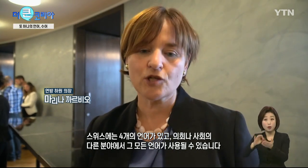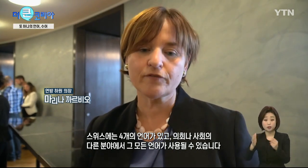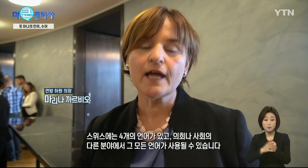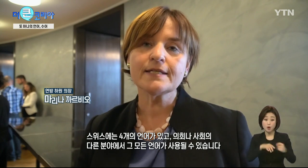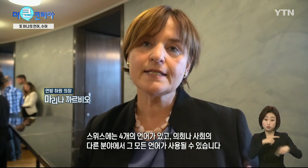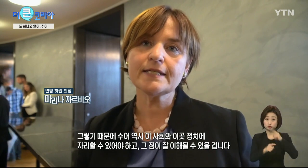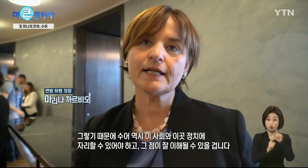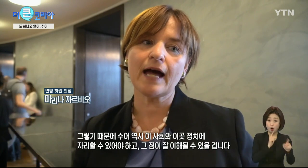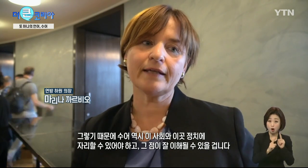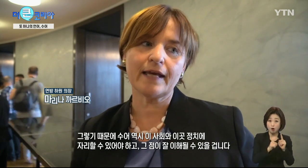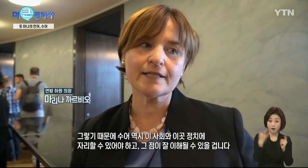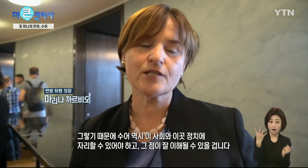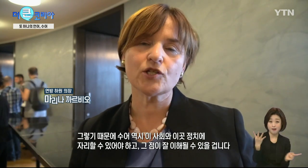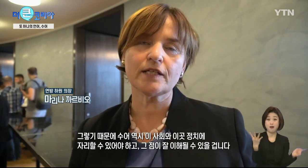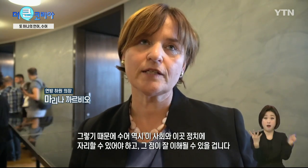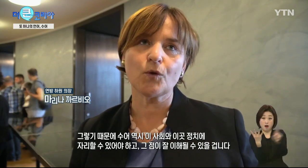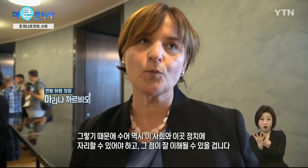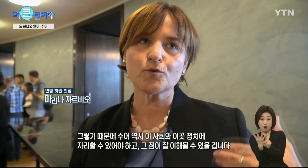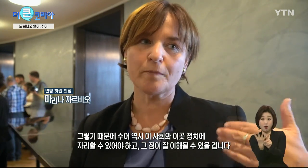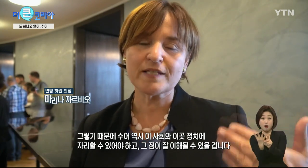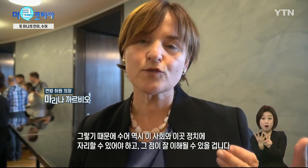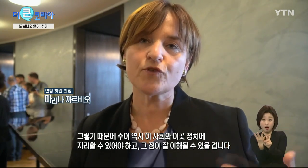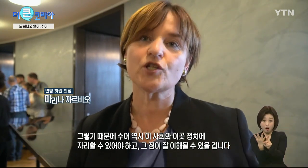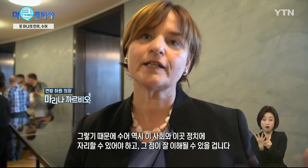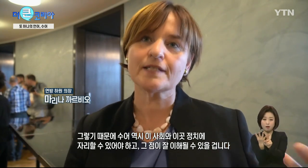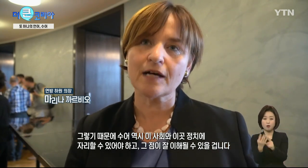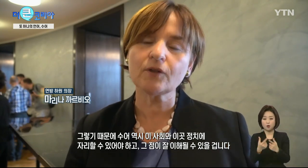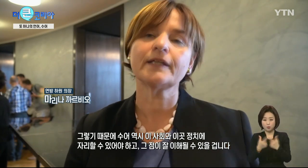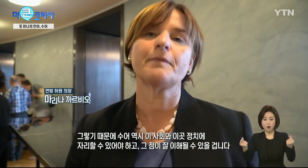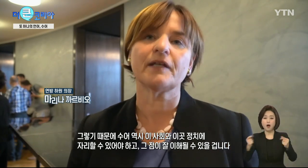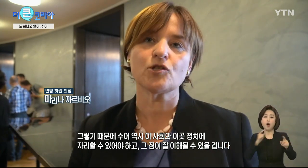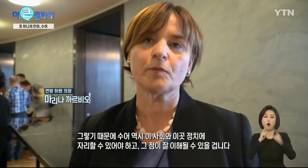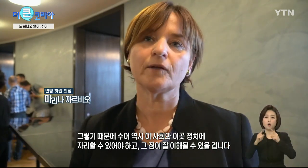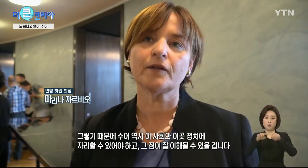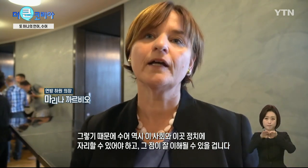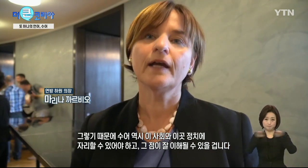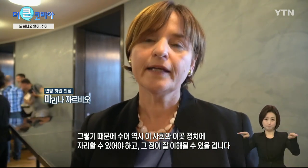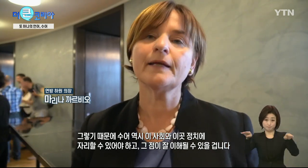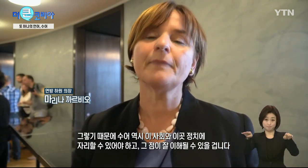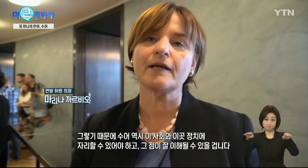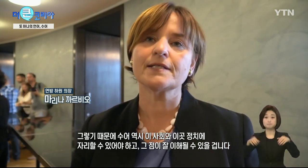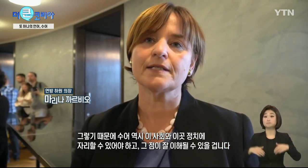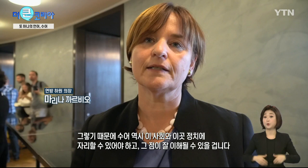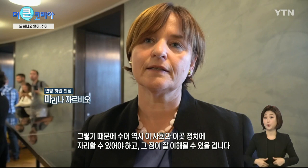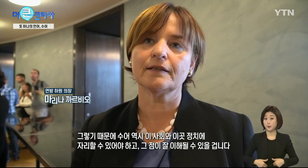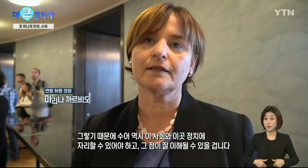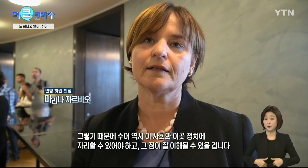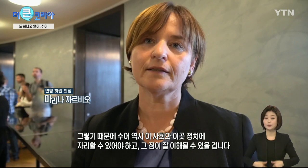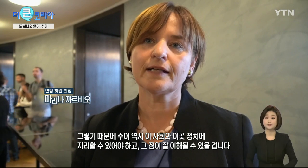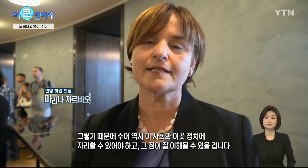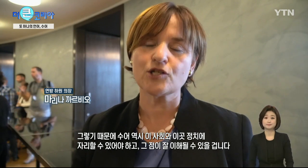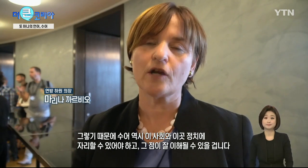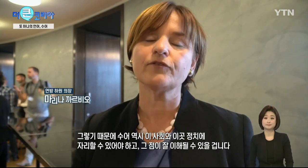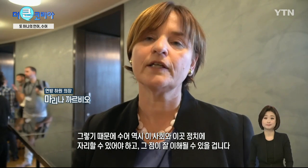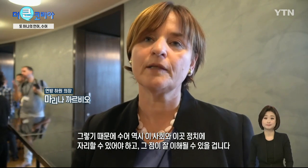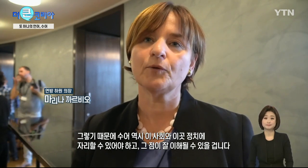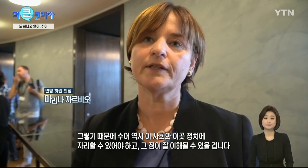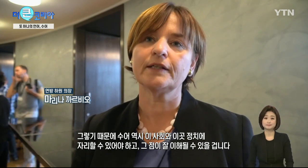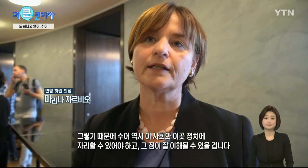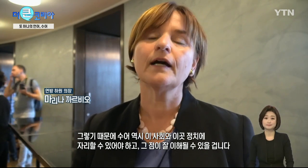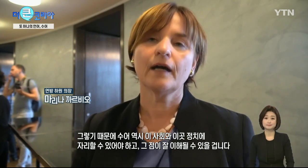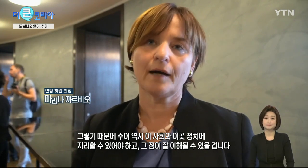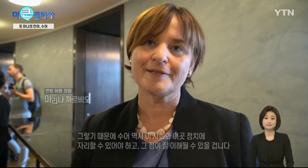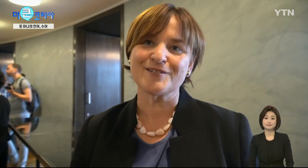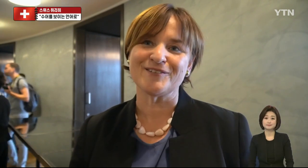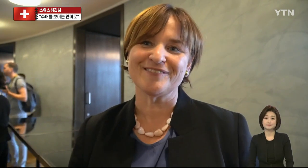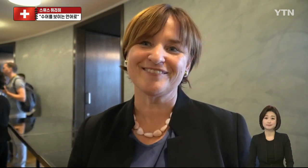der Gesellschaft, sicher ein erster Schritt, um besser zu verstehen, dass auch die Gebärdensprache ihren Platz in der Gesellschaft, in der